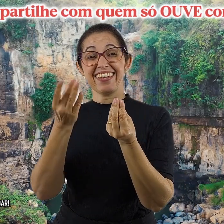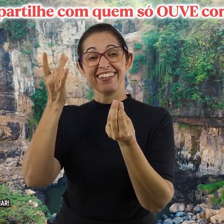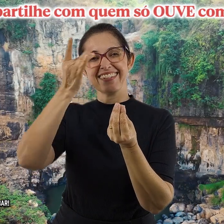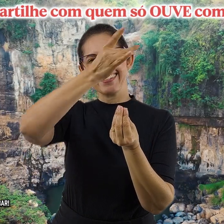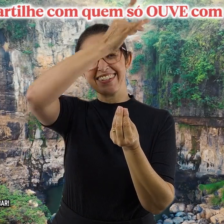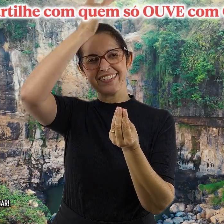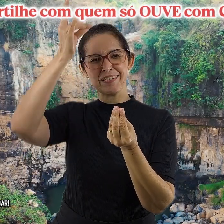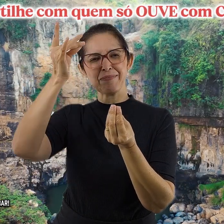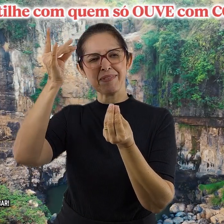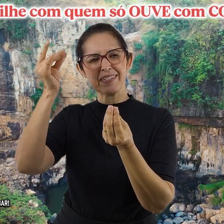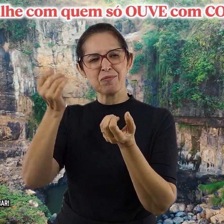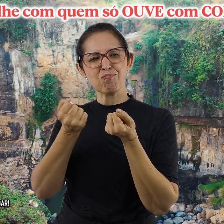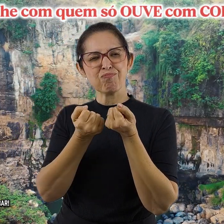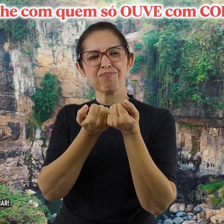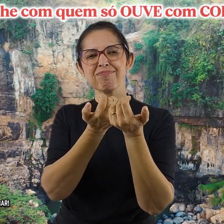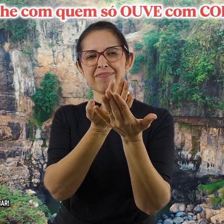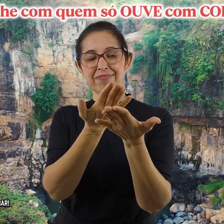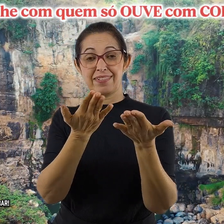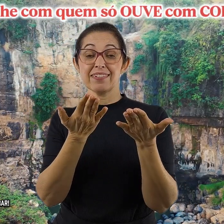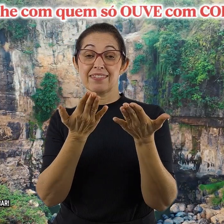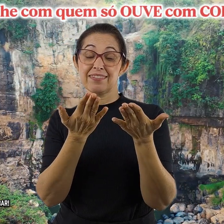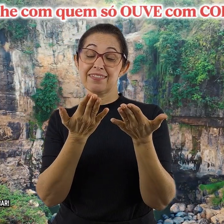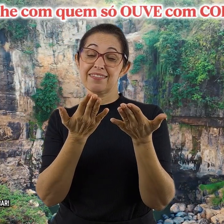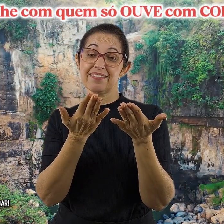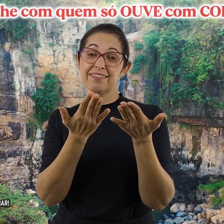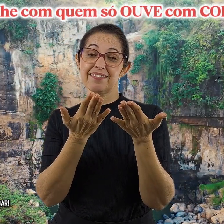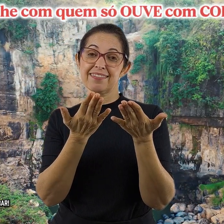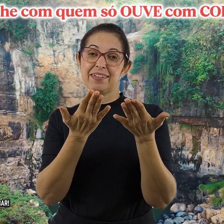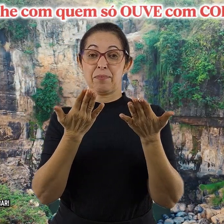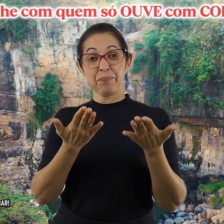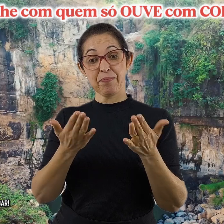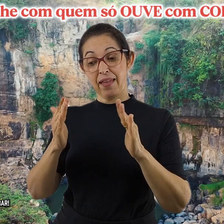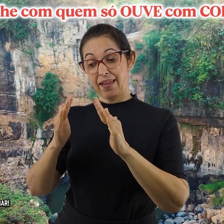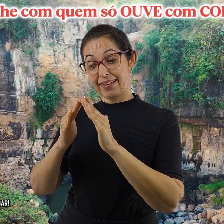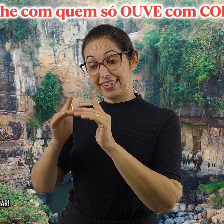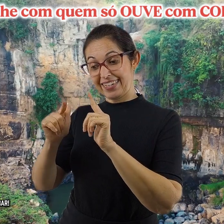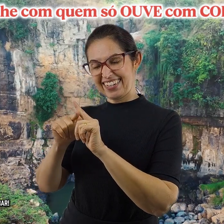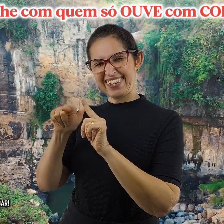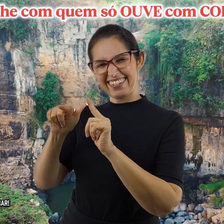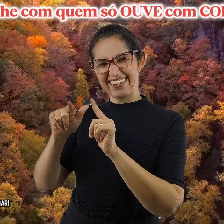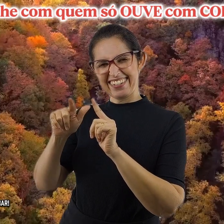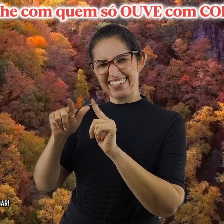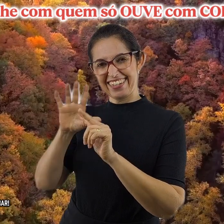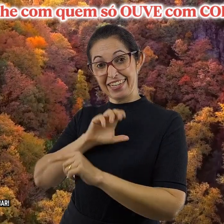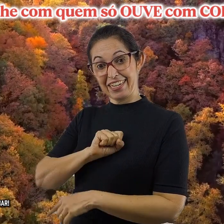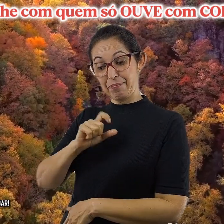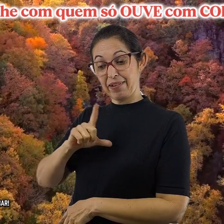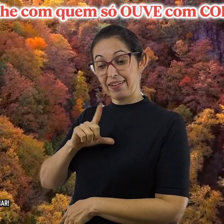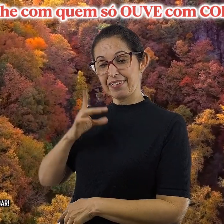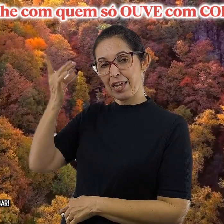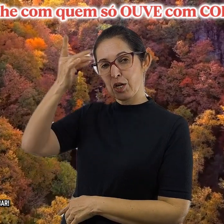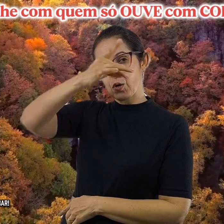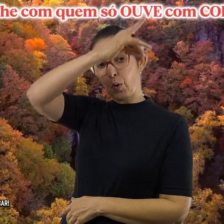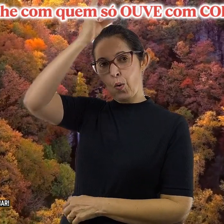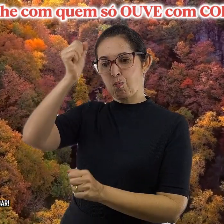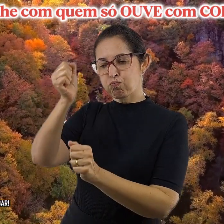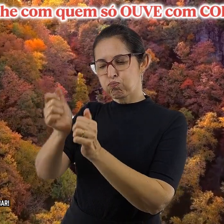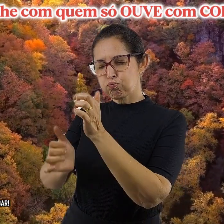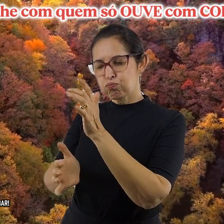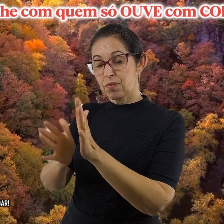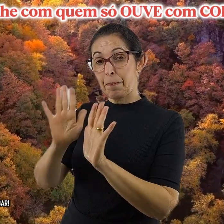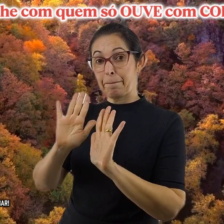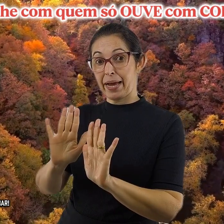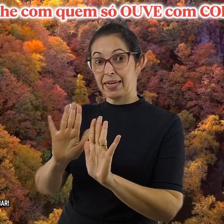seu Espírito Santo. A igreja que ama é a igreja que está cheia do Espírito Santo. Se o Espírito Santo